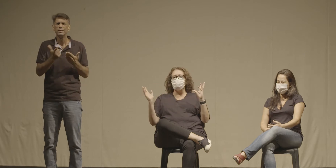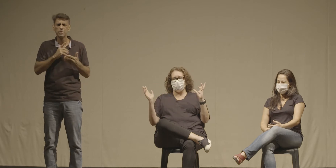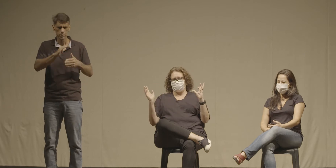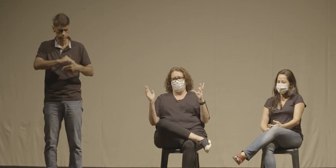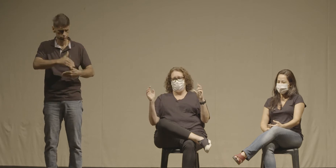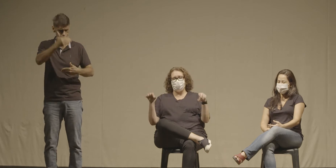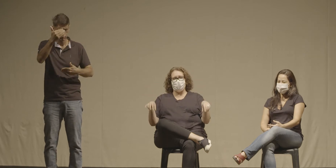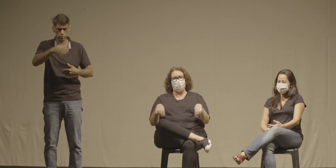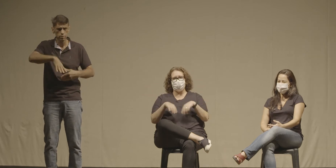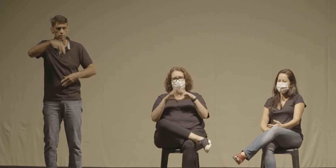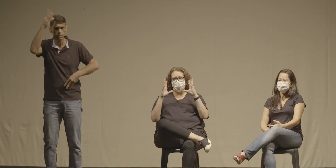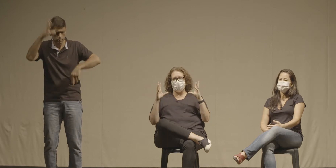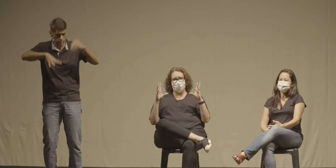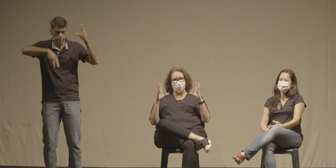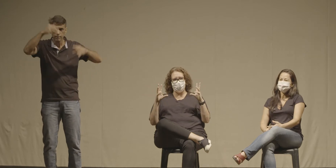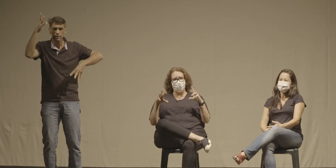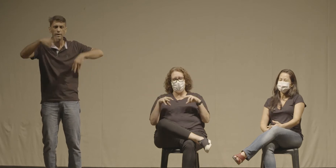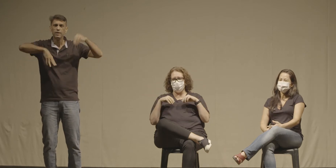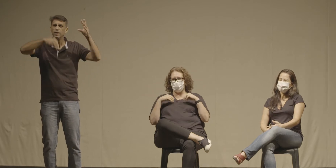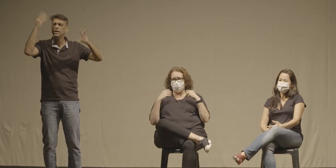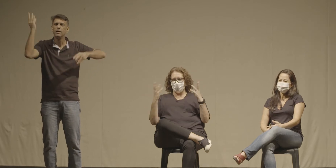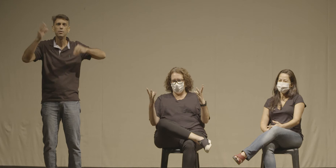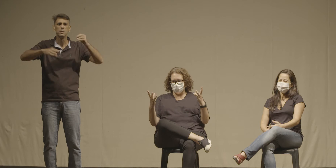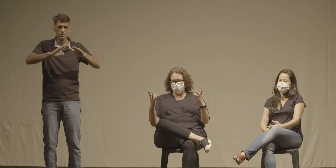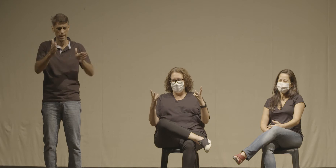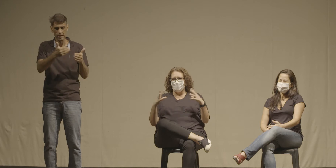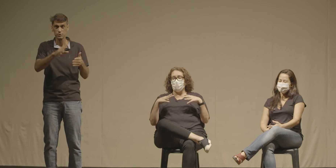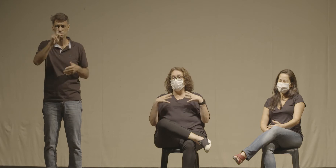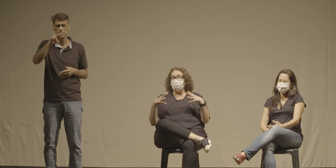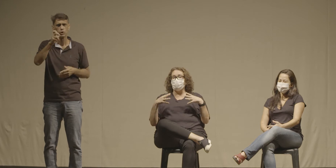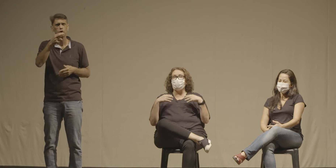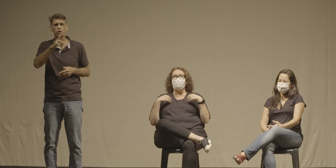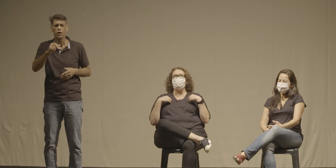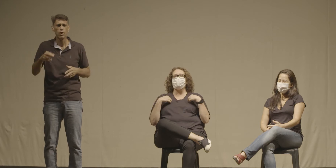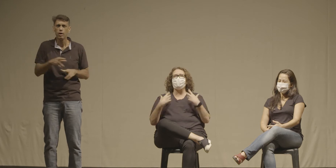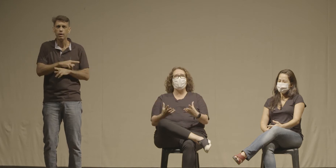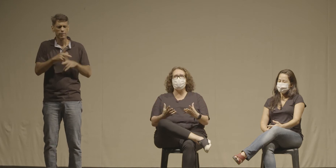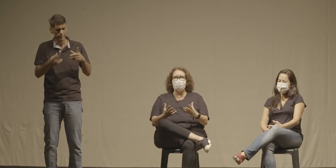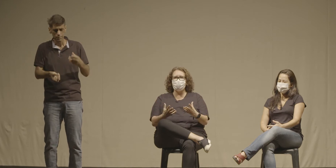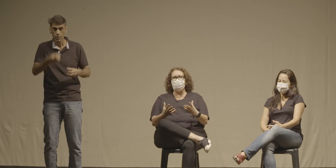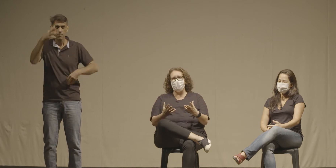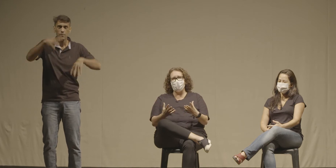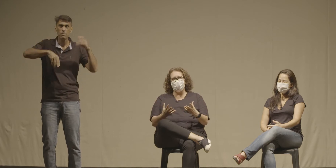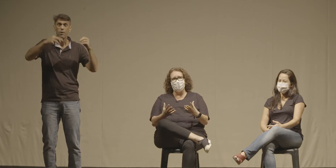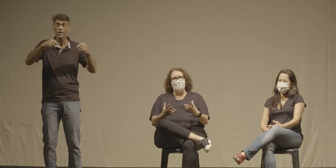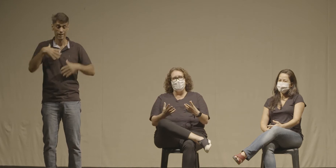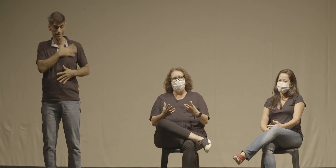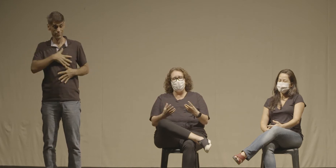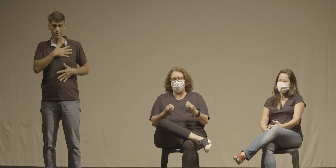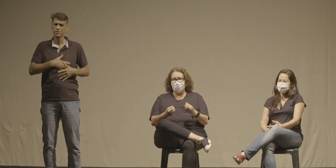se abre. É uma caixa de Pandora com milhões de histórias e, ao mesmo tempo, a felicidade dessas